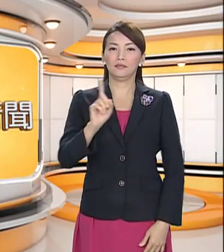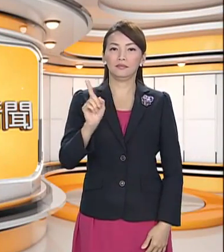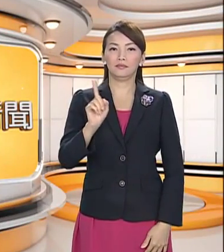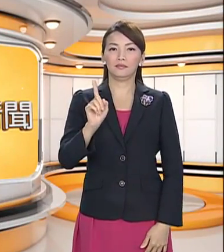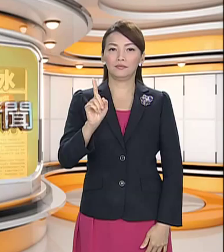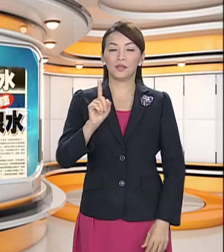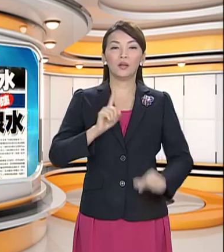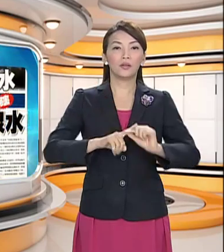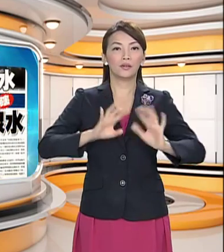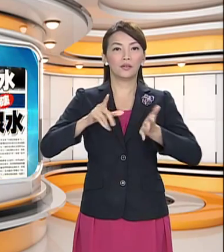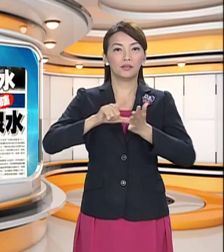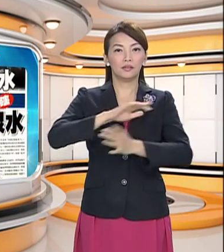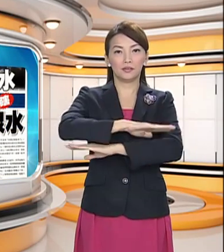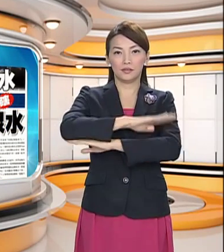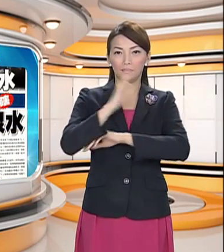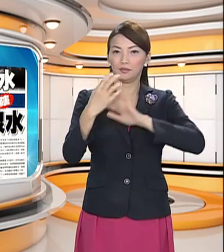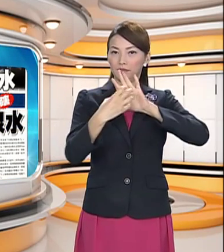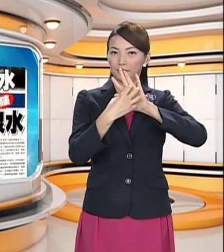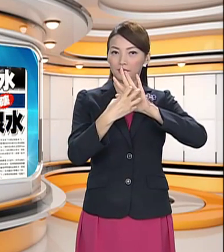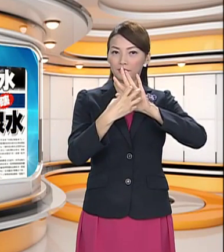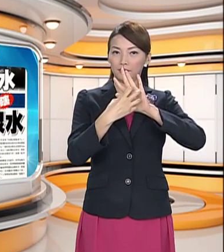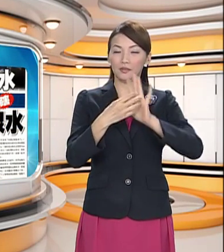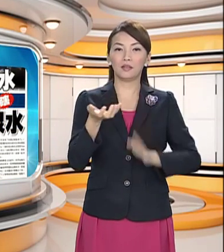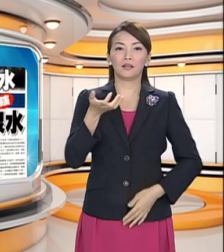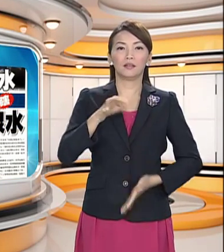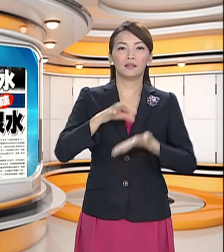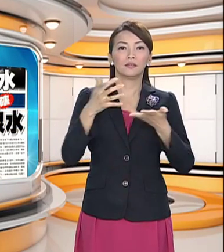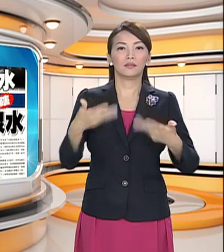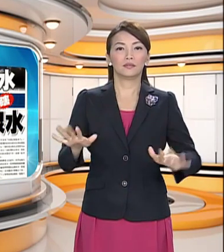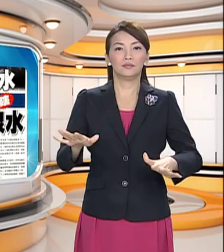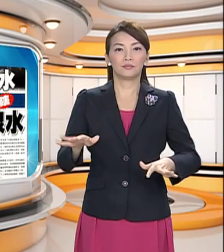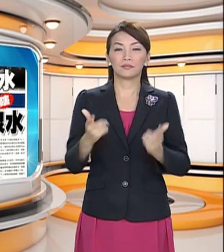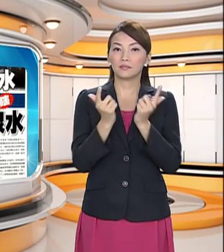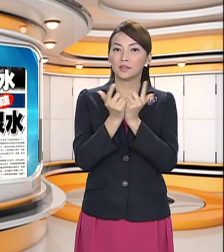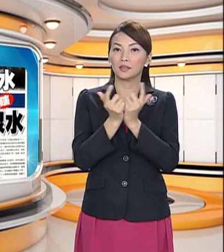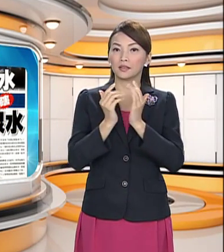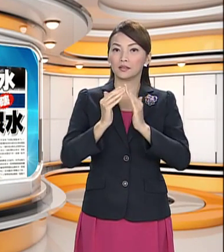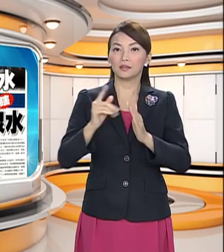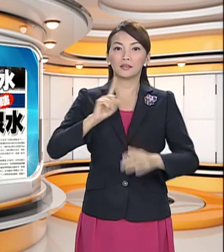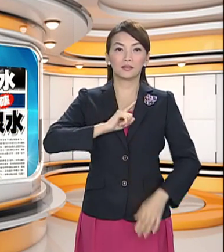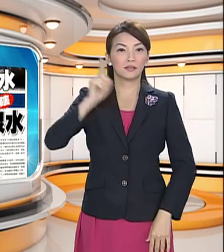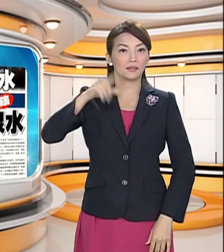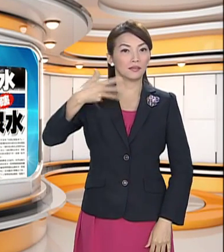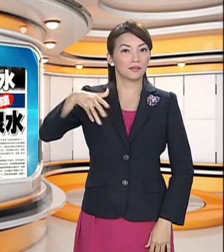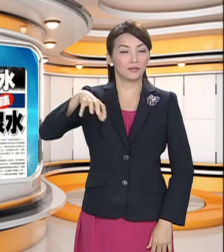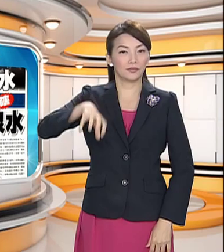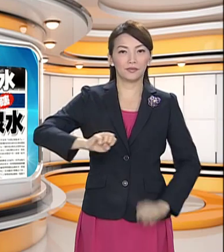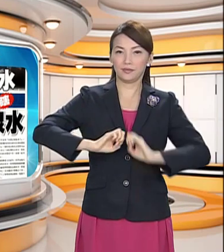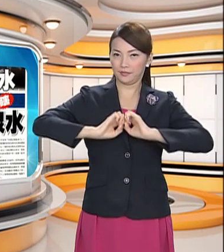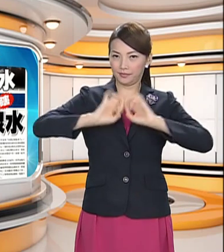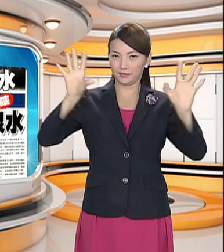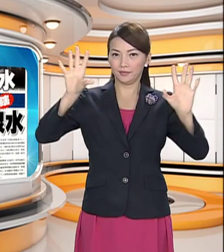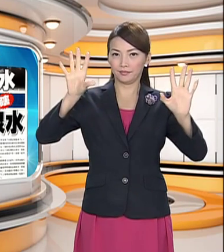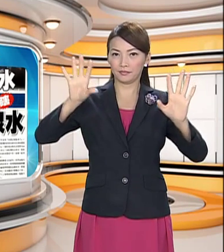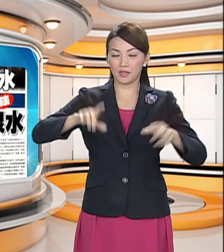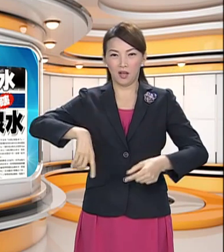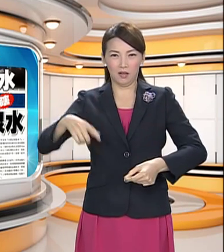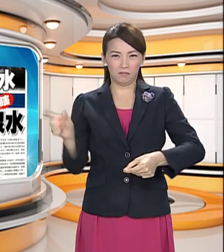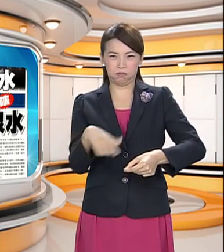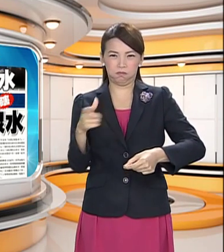点，中国时报的头条也是台北市自来水处宣布减免用水户三